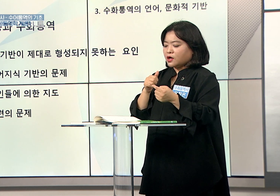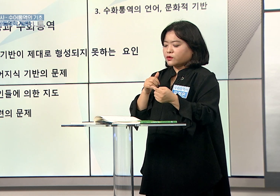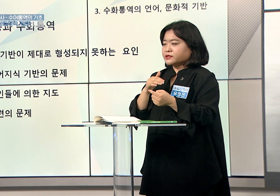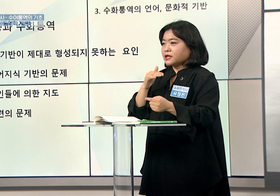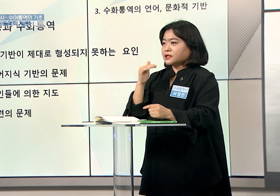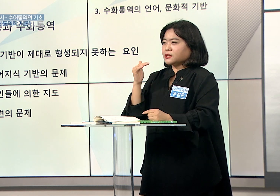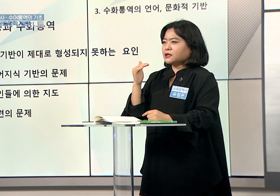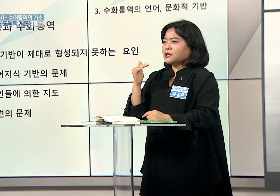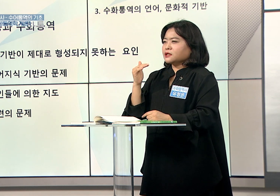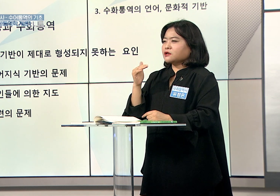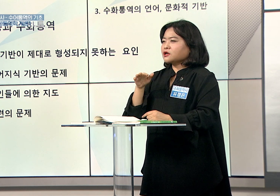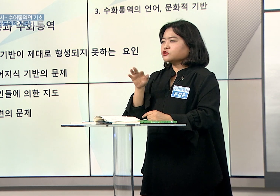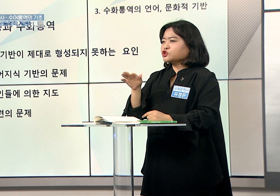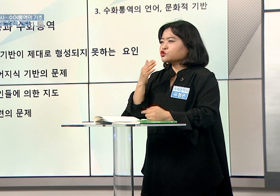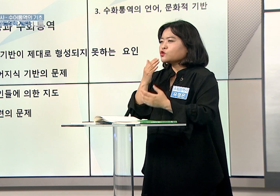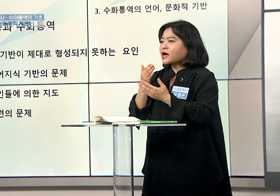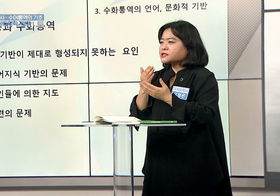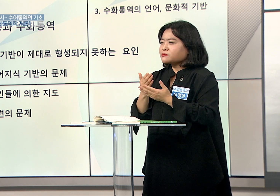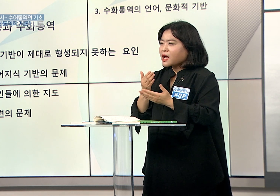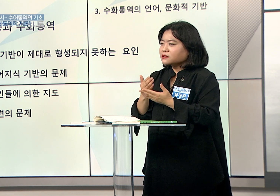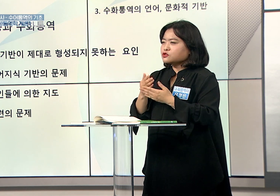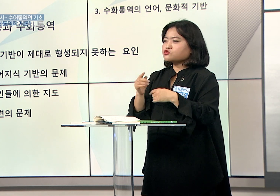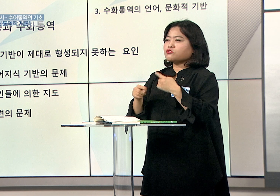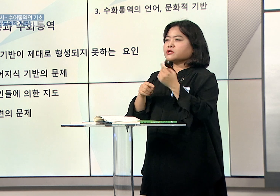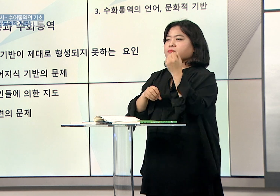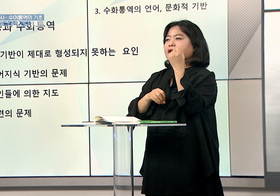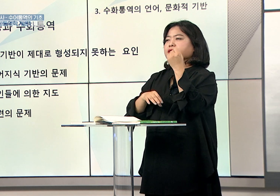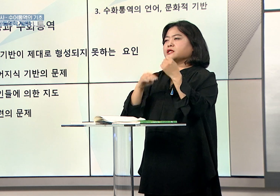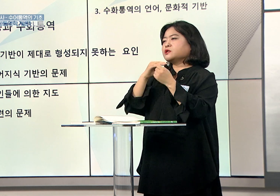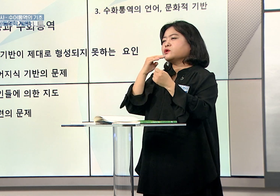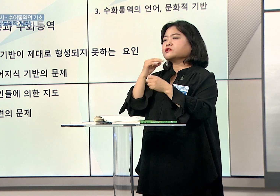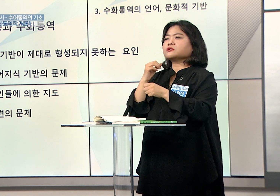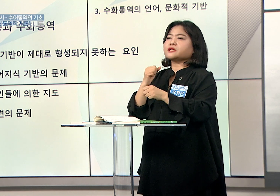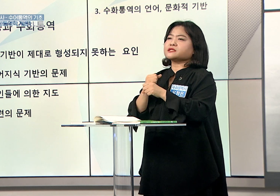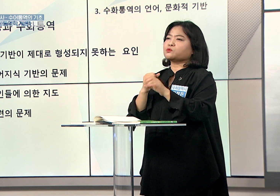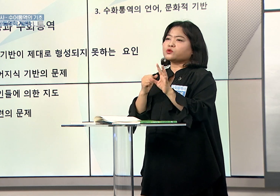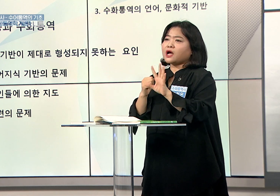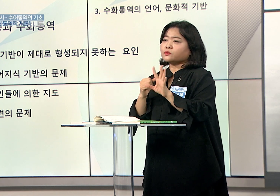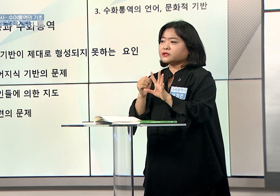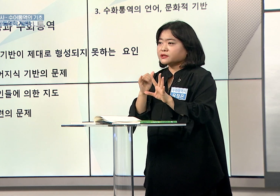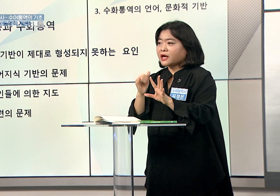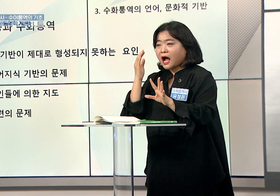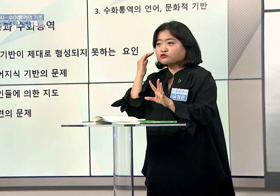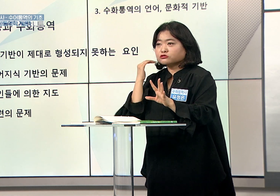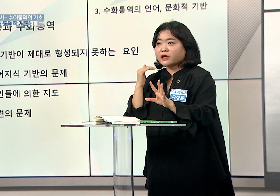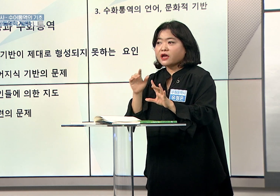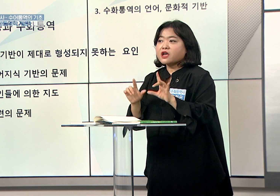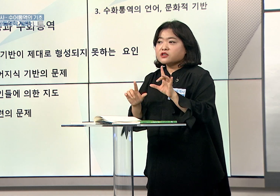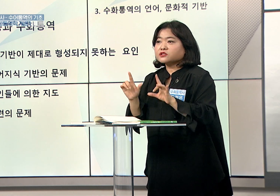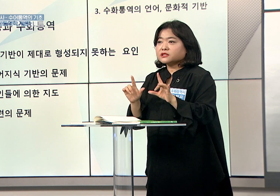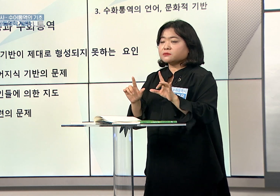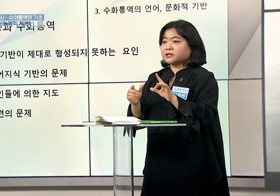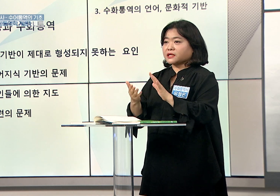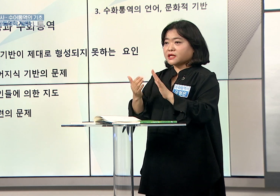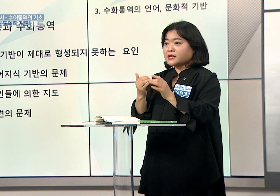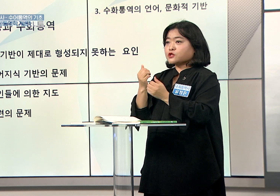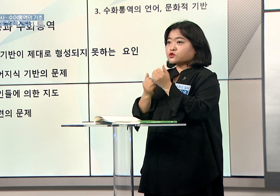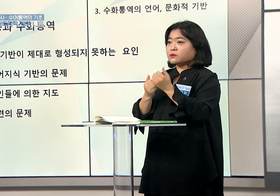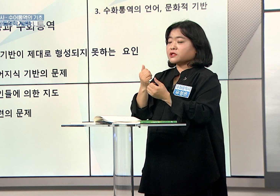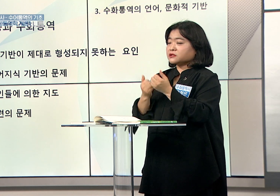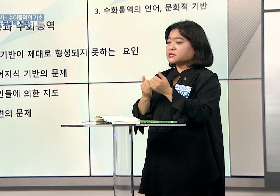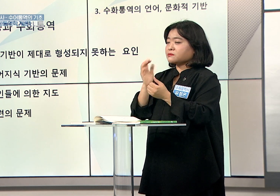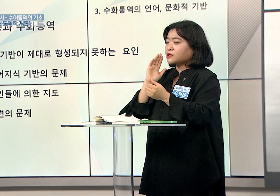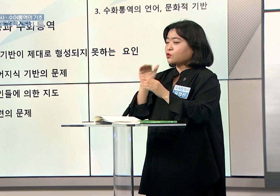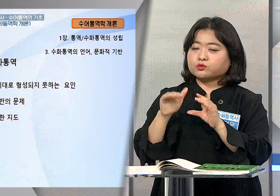통역에서 굉장히 그런 것들이 중요하지만 수어 기반이 제대로 형성되지 못하고 있는 게 한국의 현실입니다. 제가